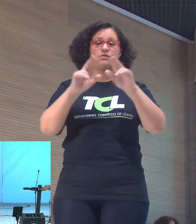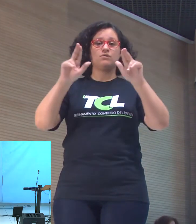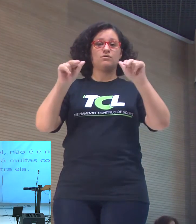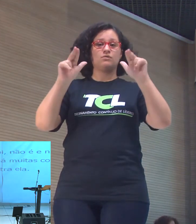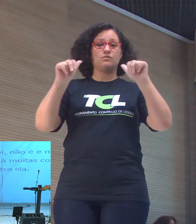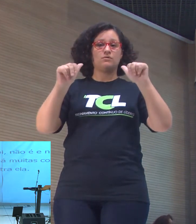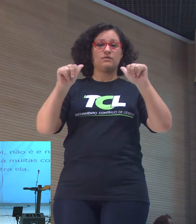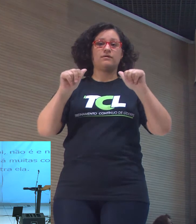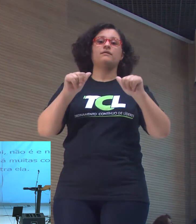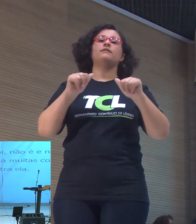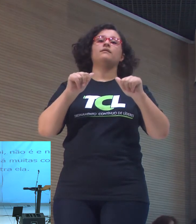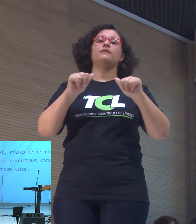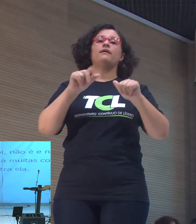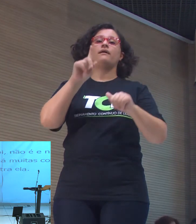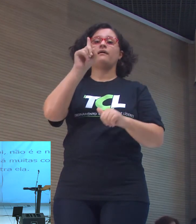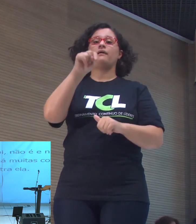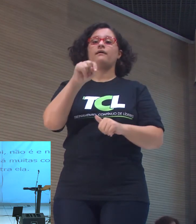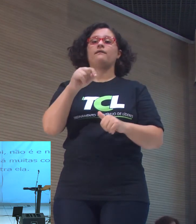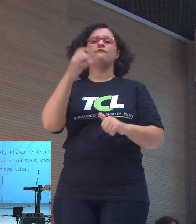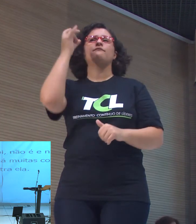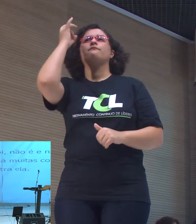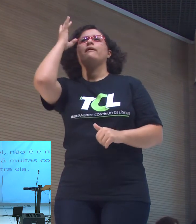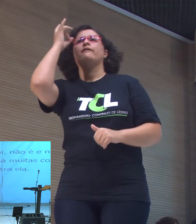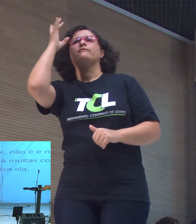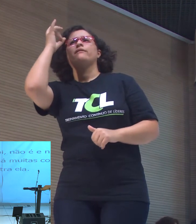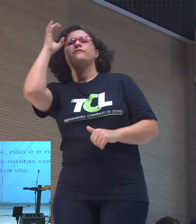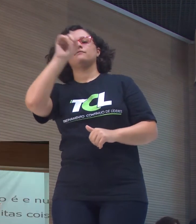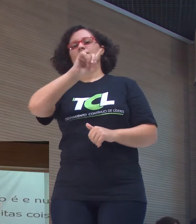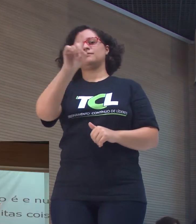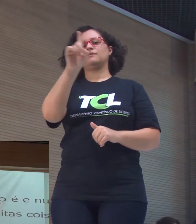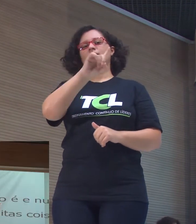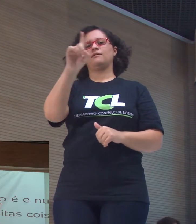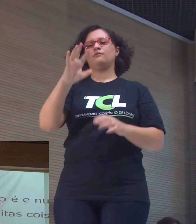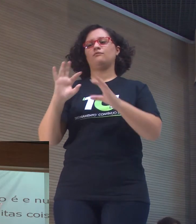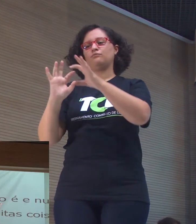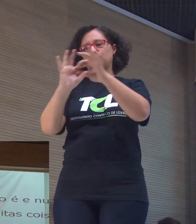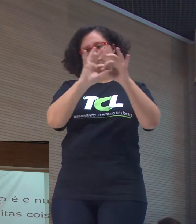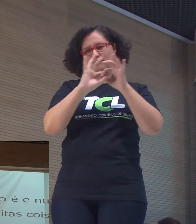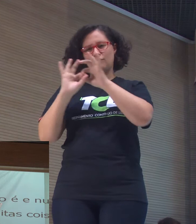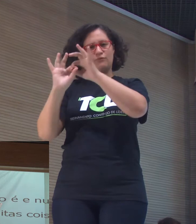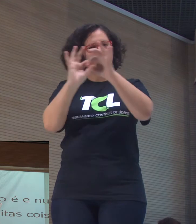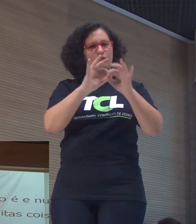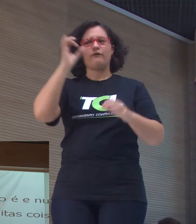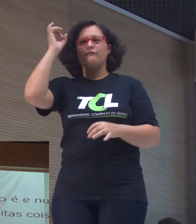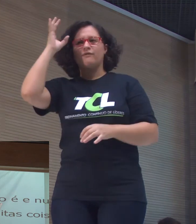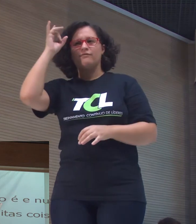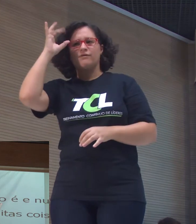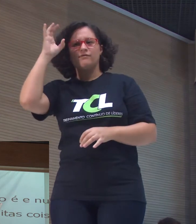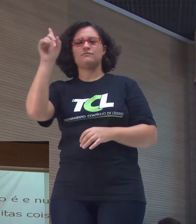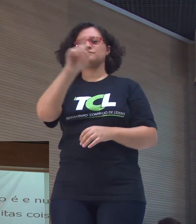nunca será fácil. Fácil. Unidade não é fácil não, gente. Nunca